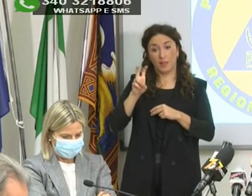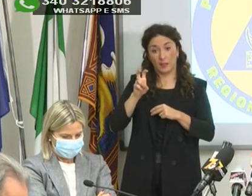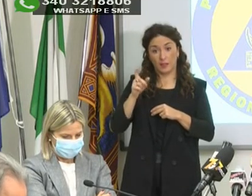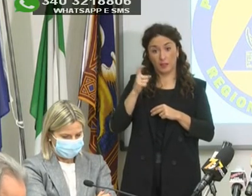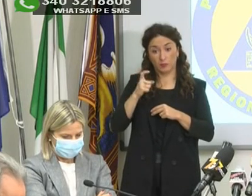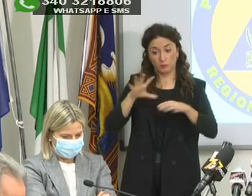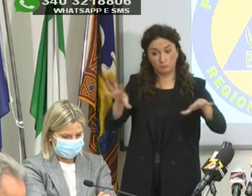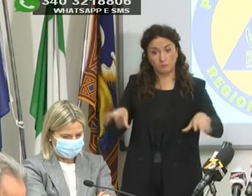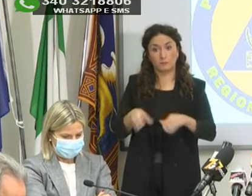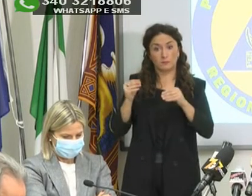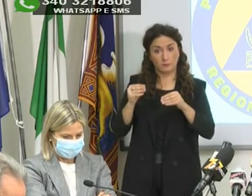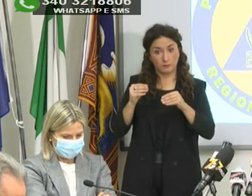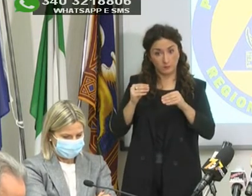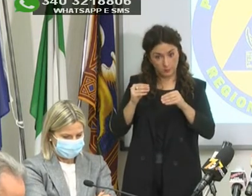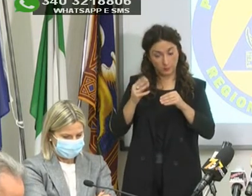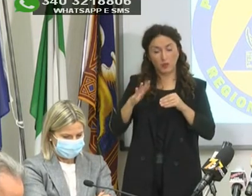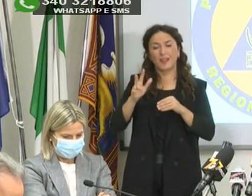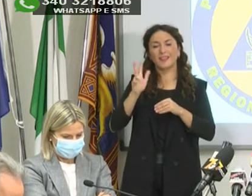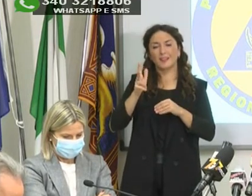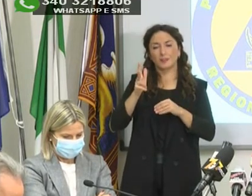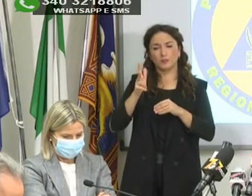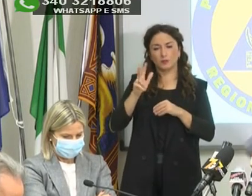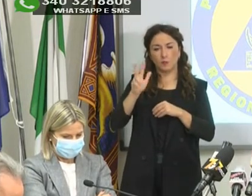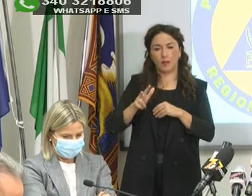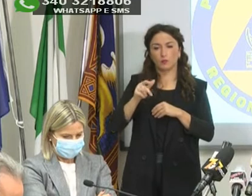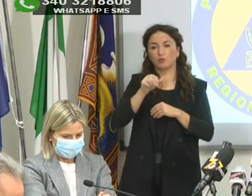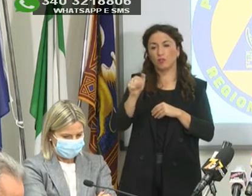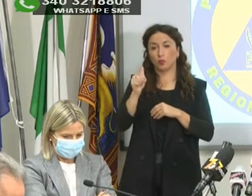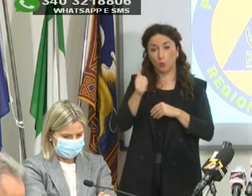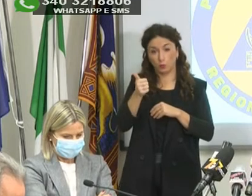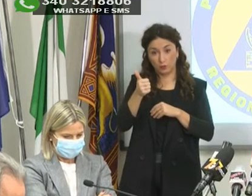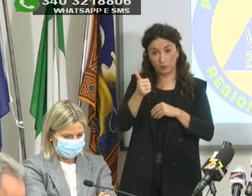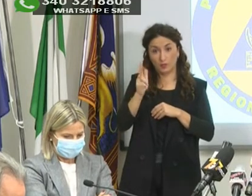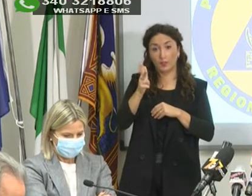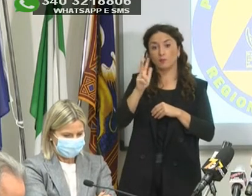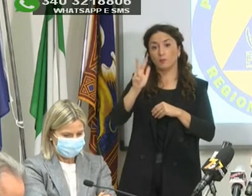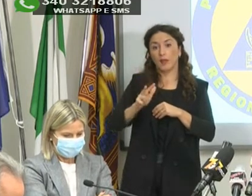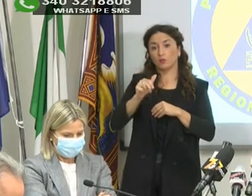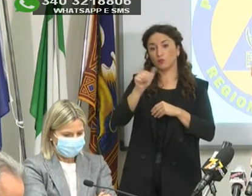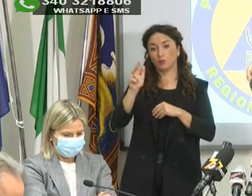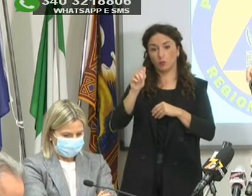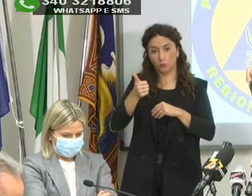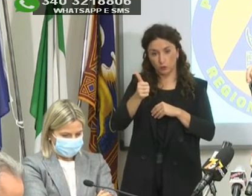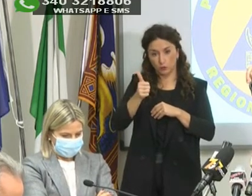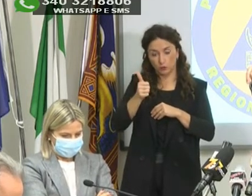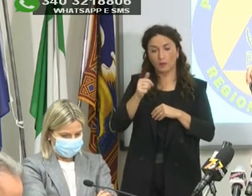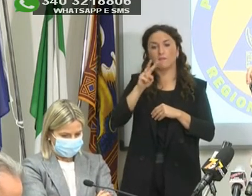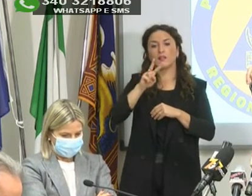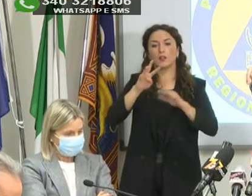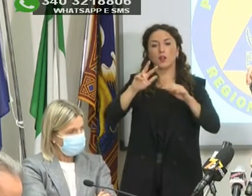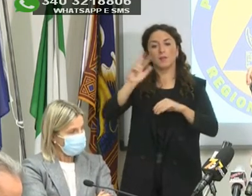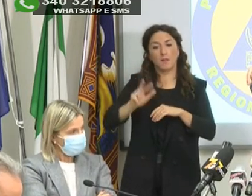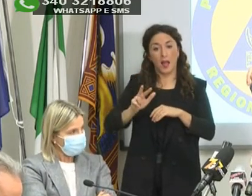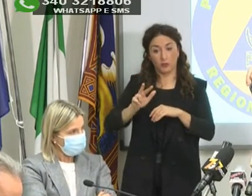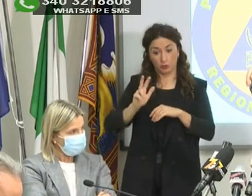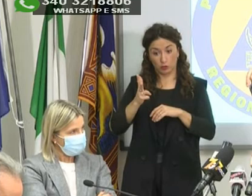del Covid, avevamo già il 13 marzo 111. 13 marzo 111, 29 marzo, quindi